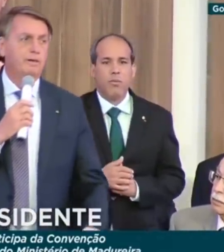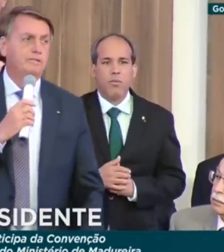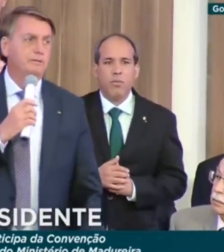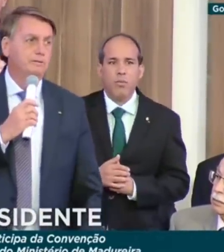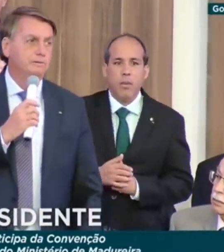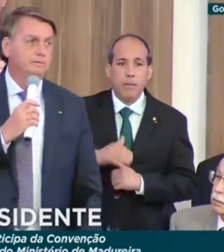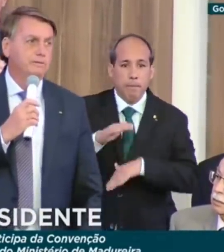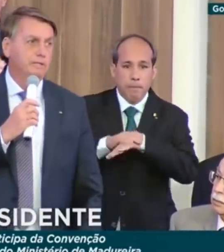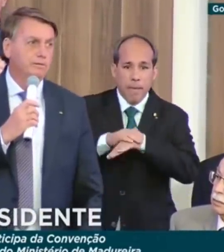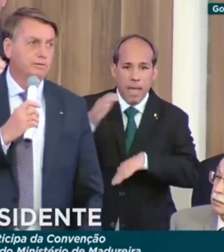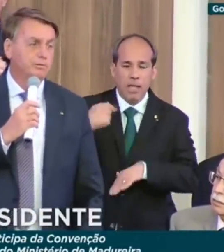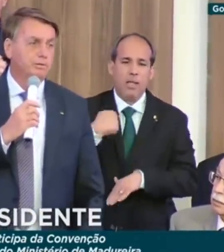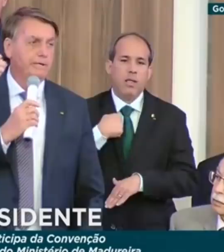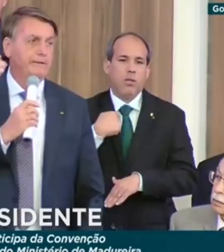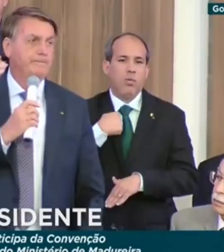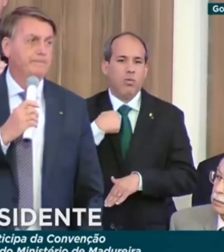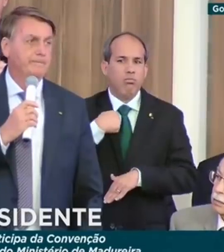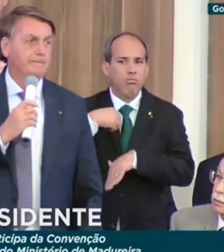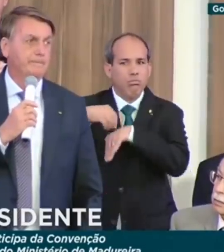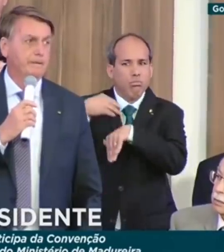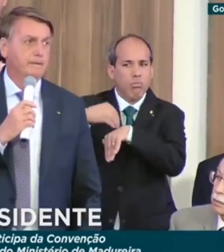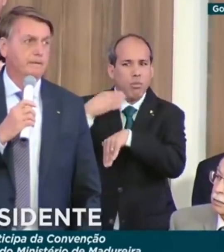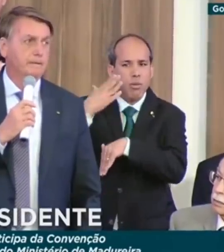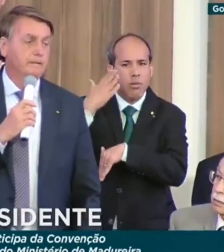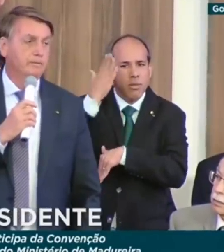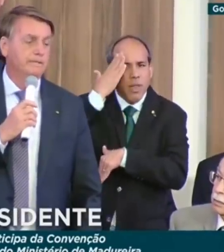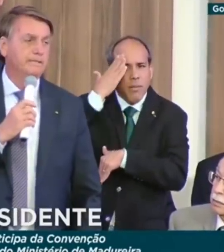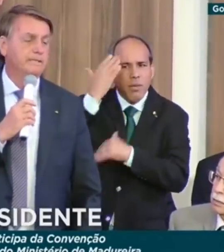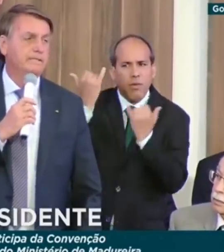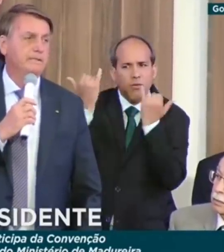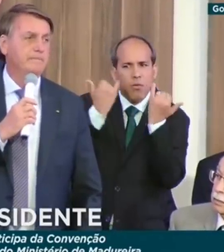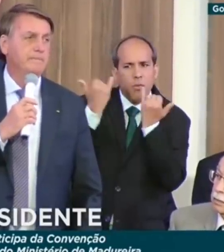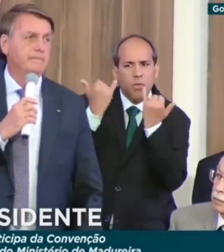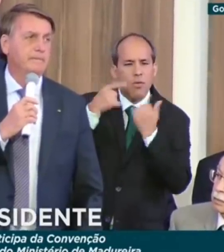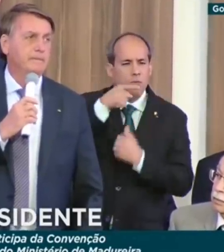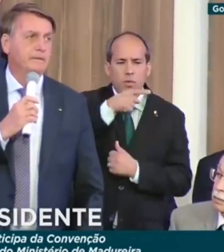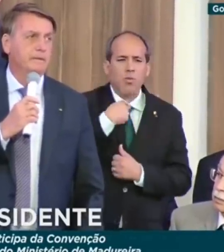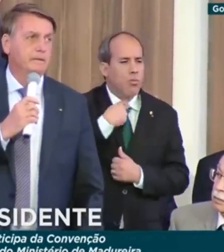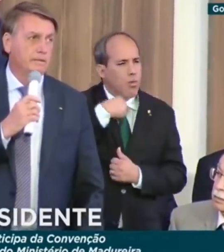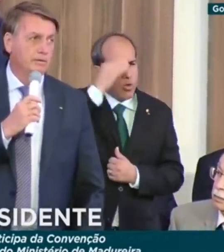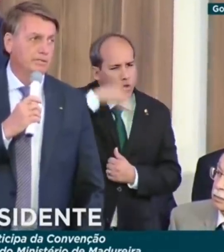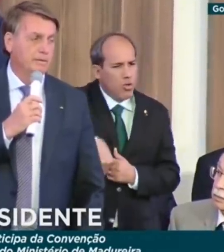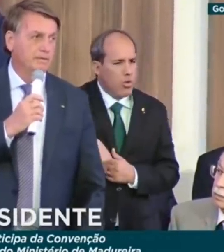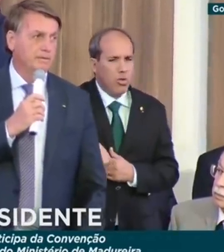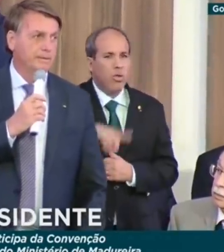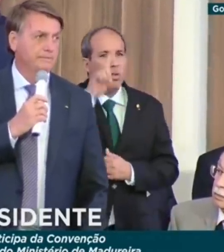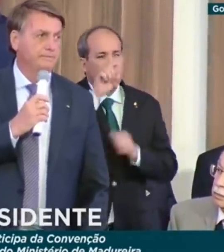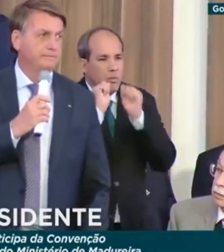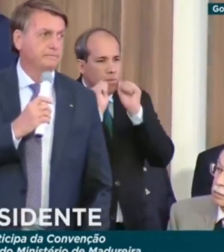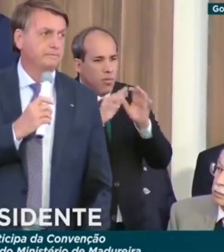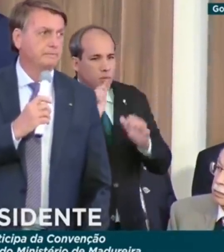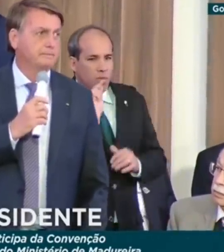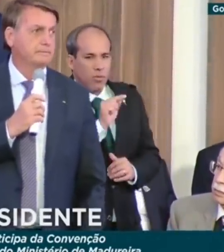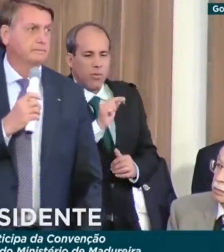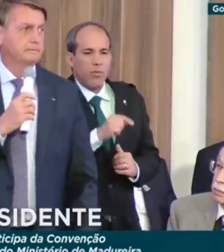que eu escuto é: não desista e Deus te abençoe.